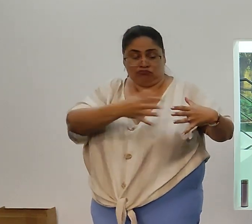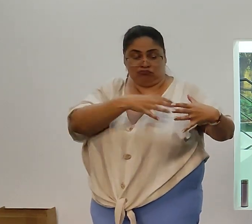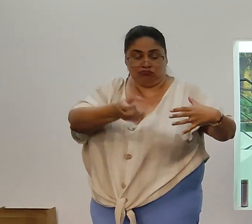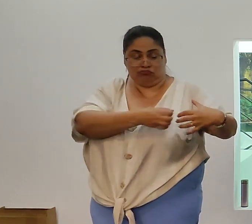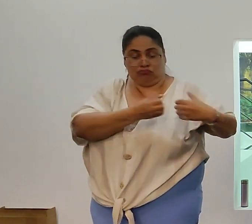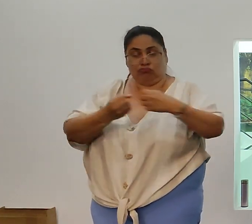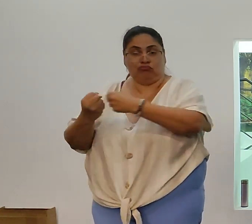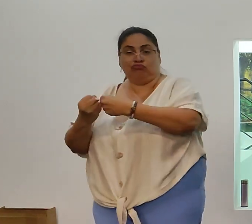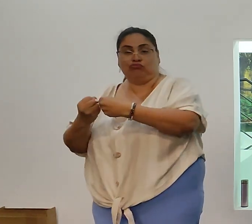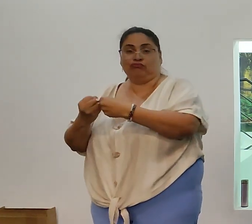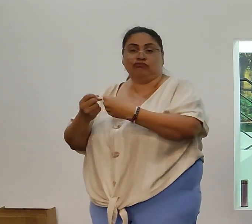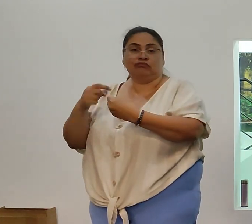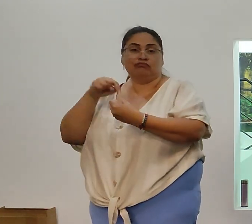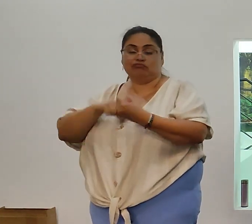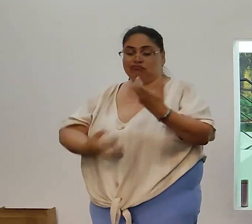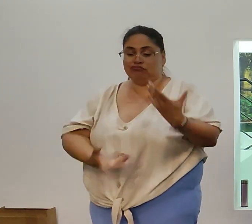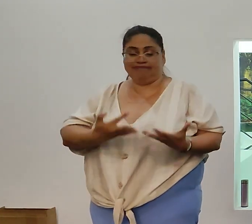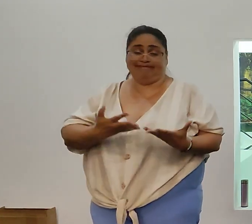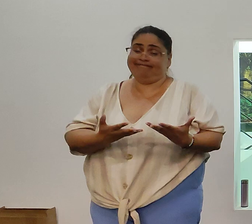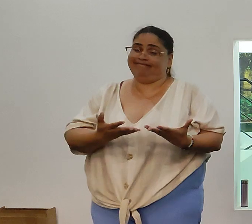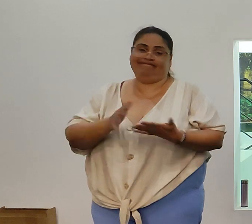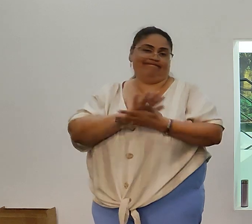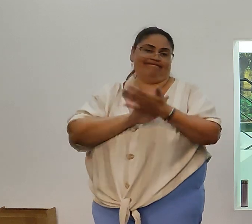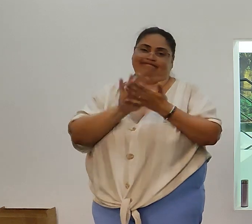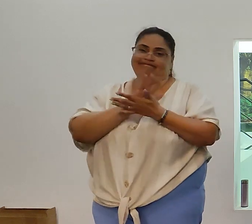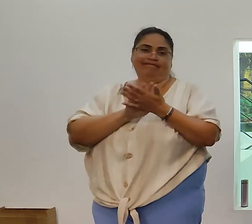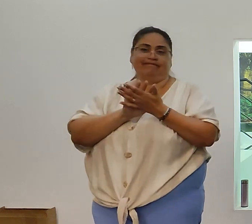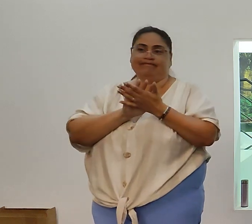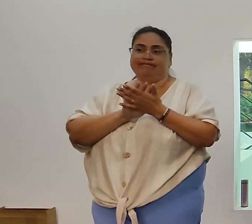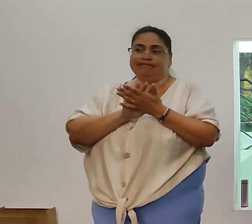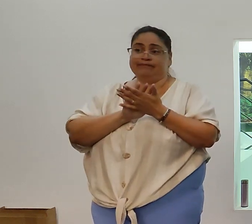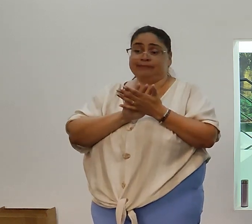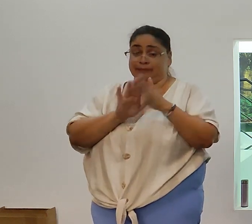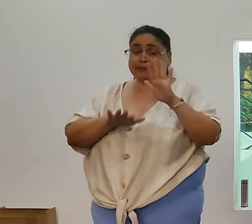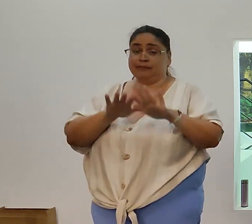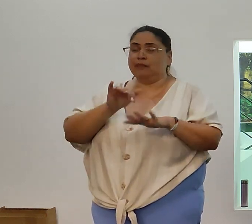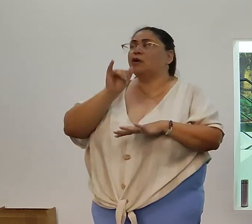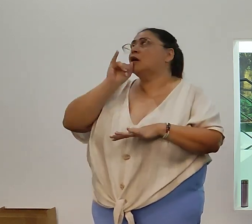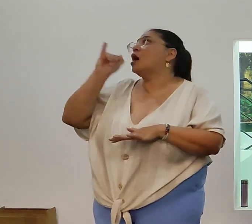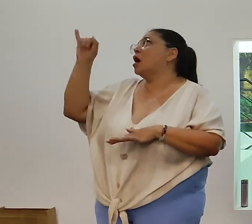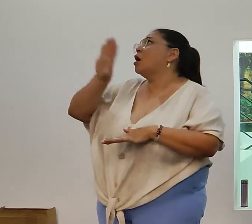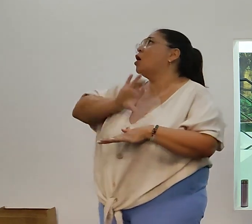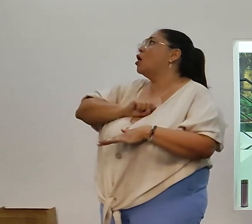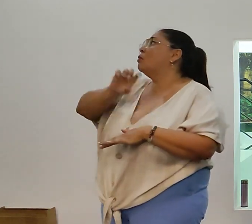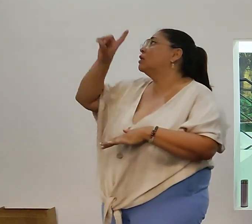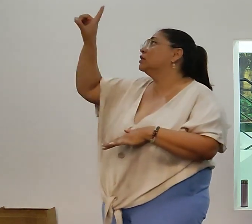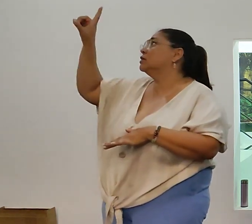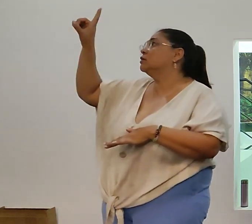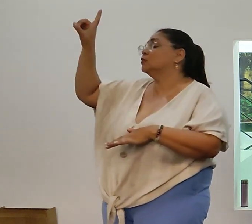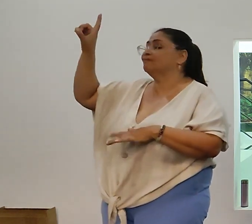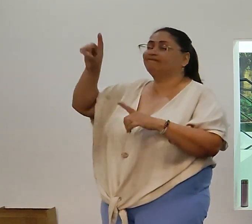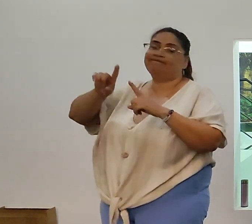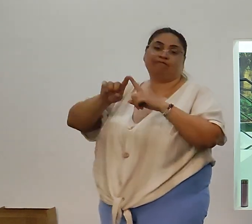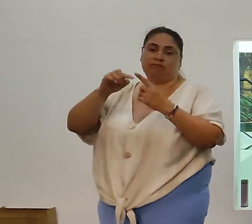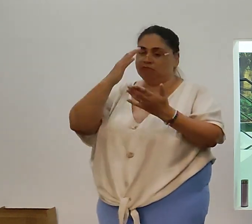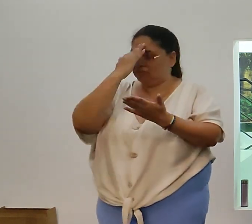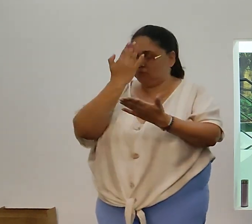irmãos, nós podemos até dizer que nós amamos a Deus, mas se nós não cremos nas